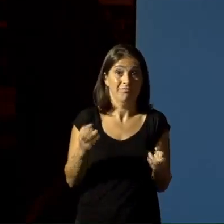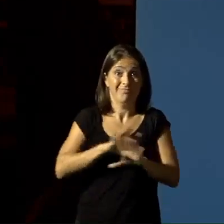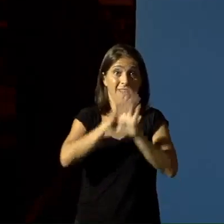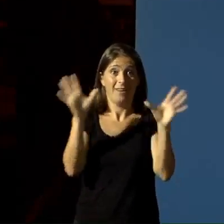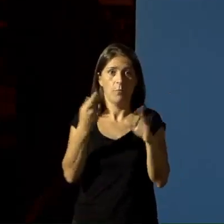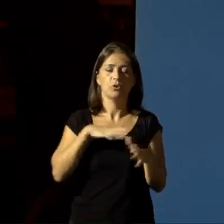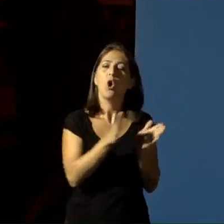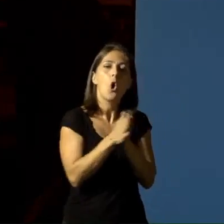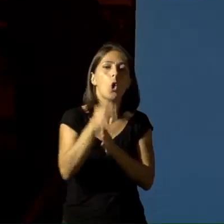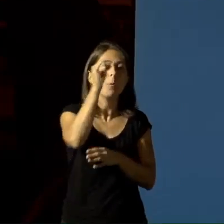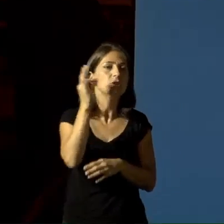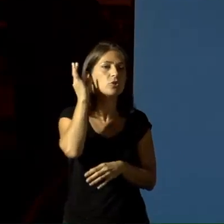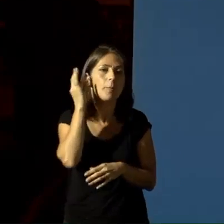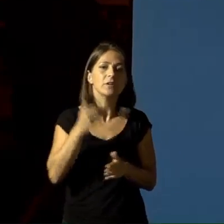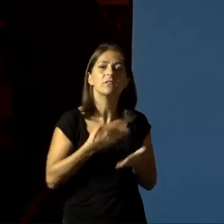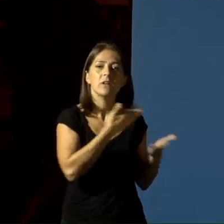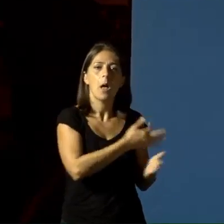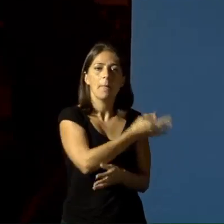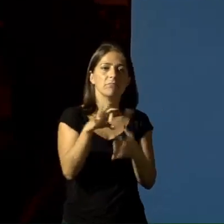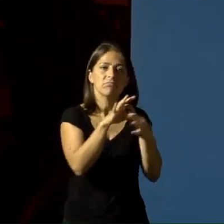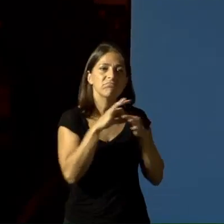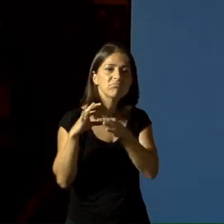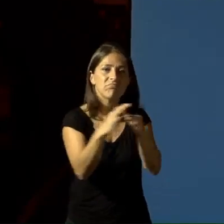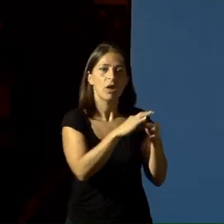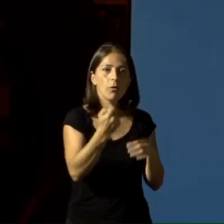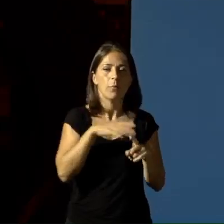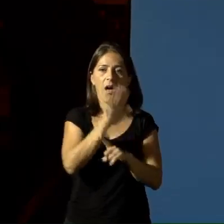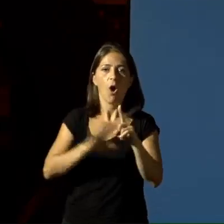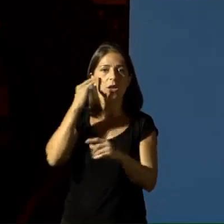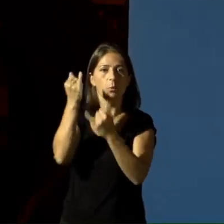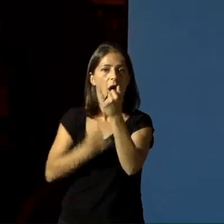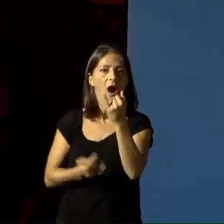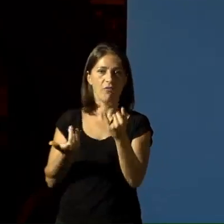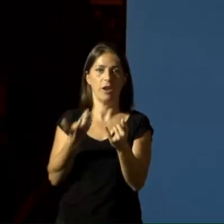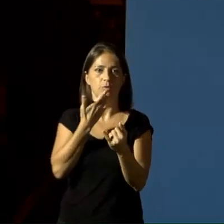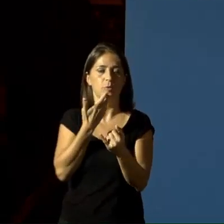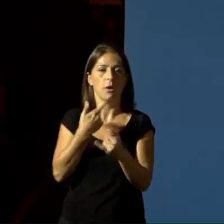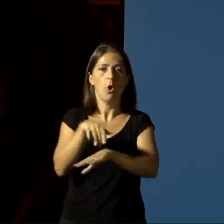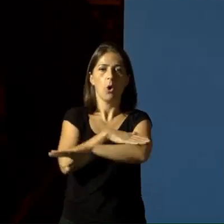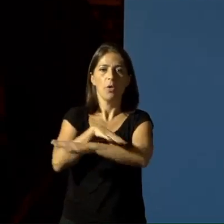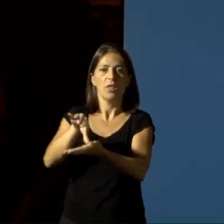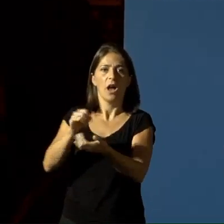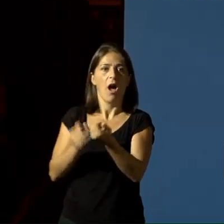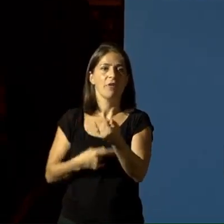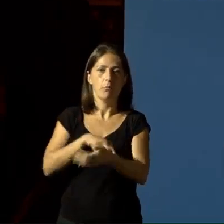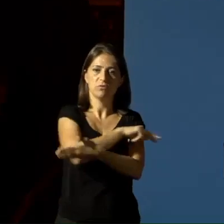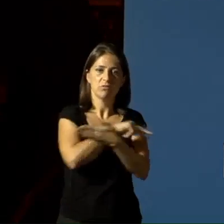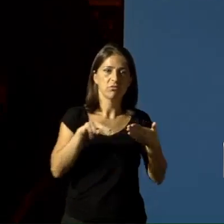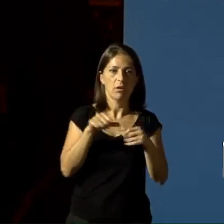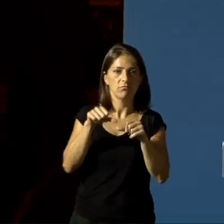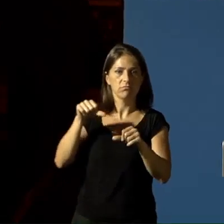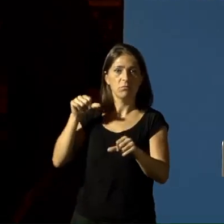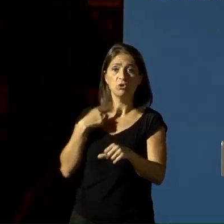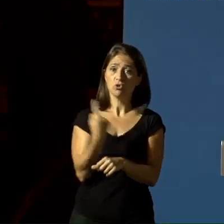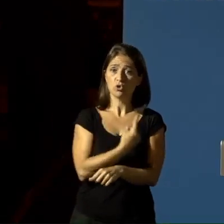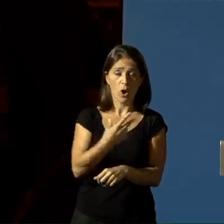meus compañeros e compañeras e as nosas alianzas a nivel de Estado para resolver a nivel de Estado do Poder Central aquilo que Galiza por soa non